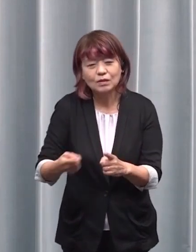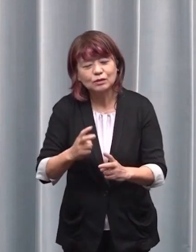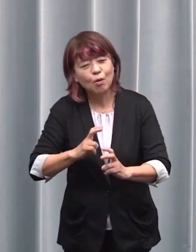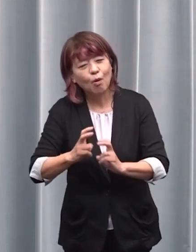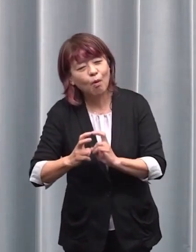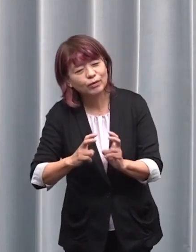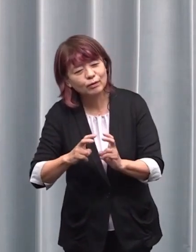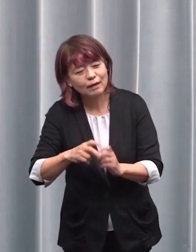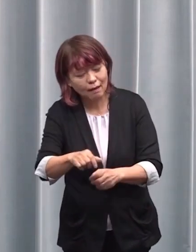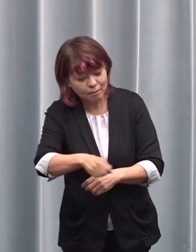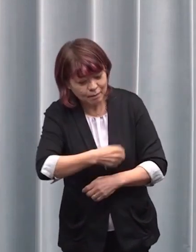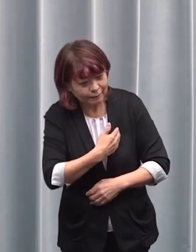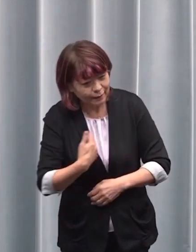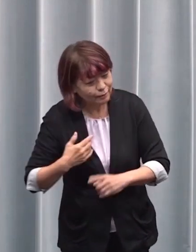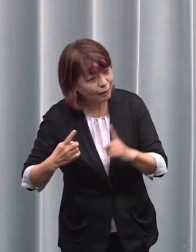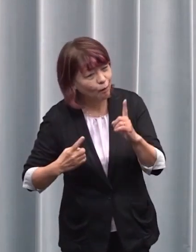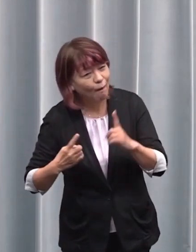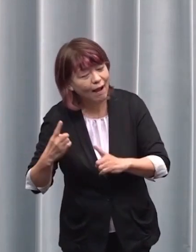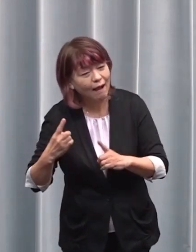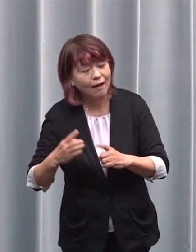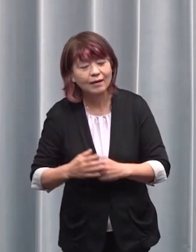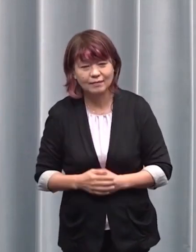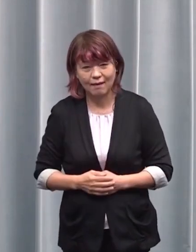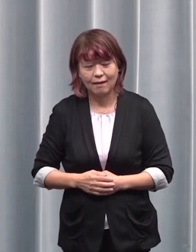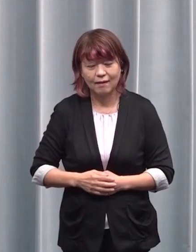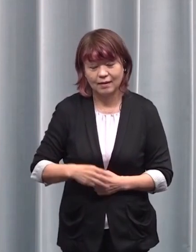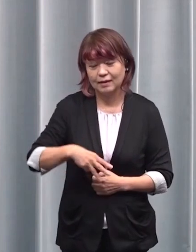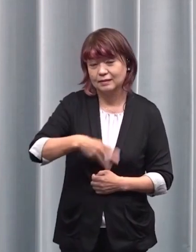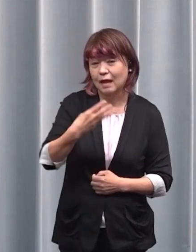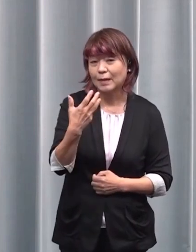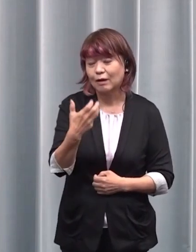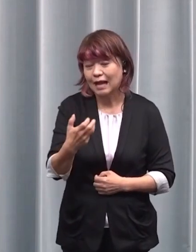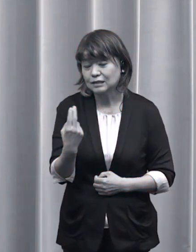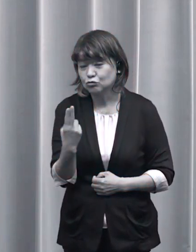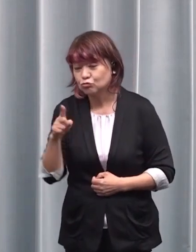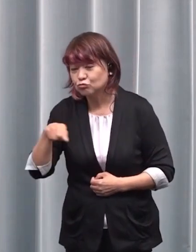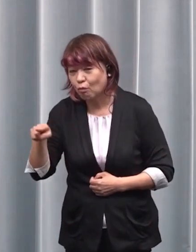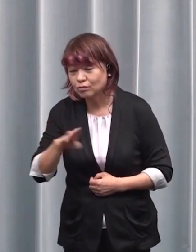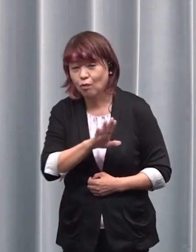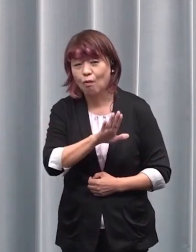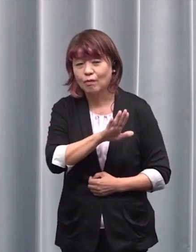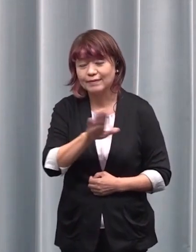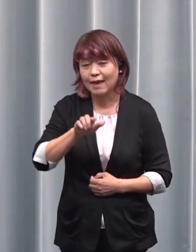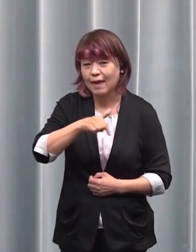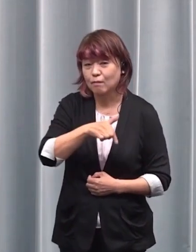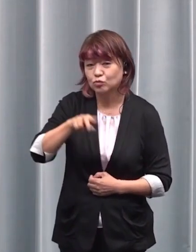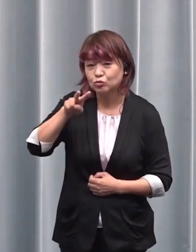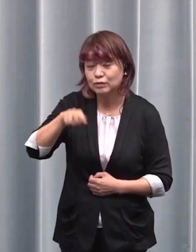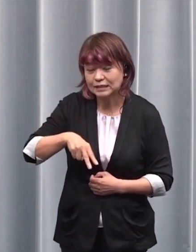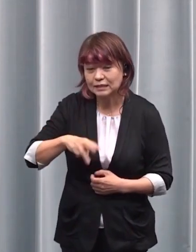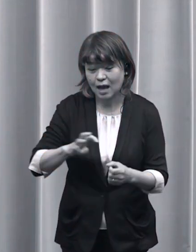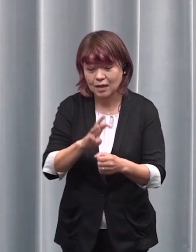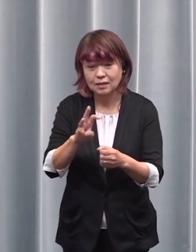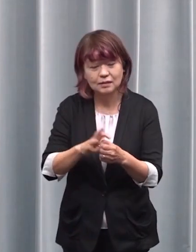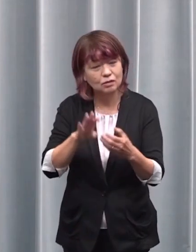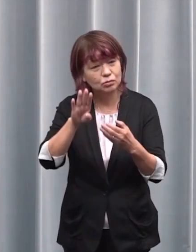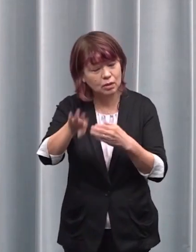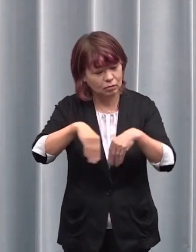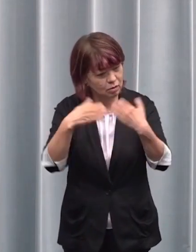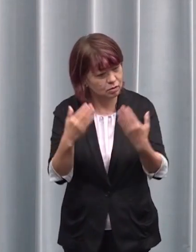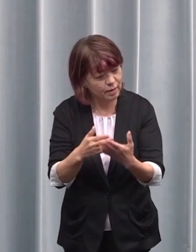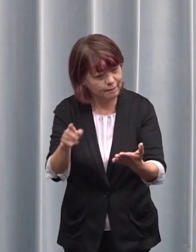で、3機、880トンのデブリ、これが果たして30年後にですね、すべて取り出せるということなの